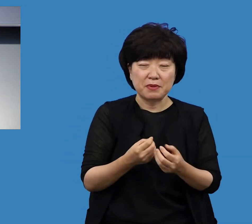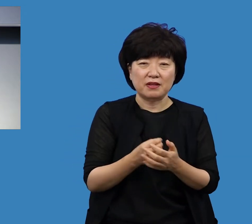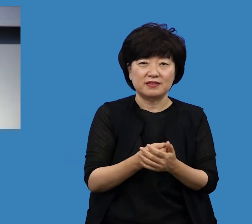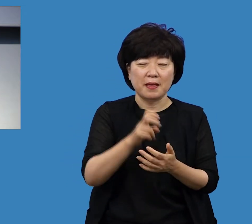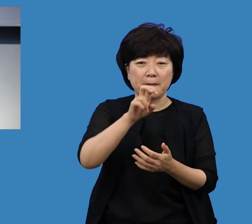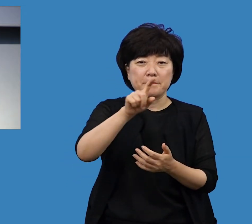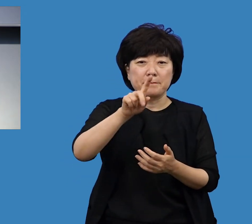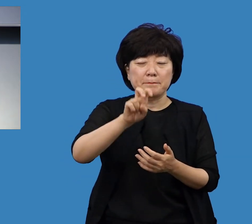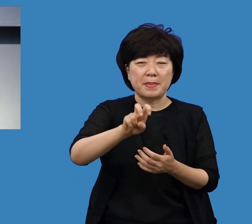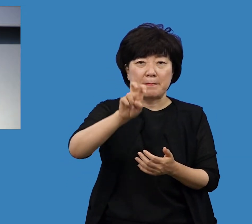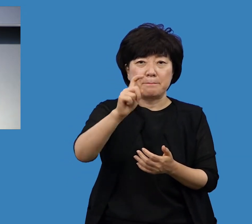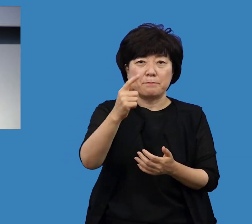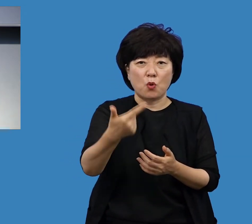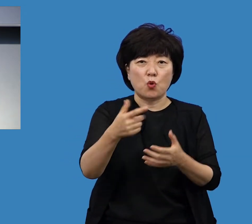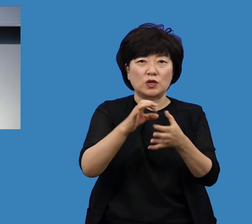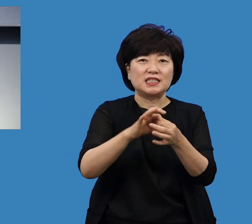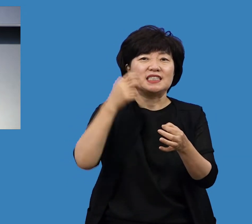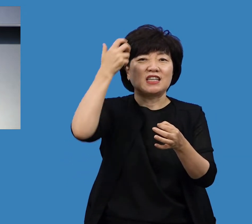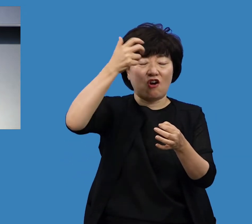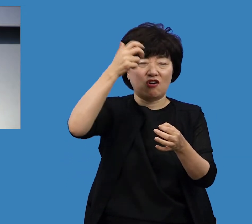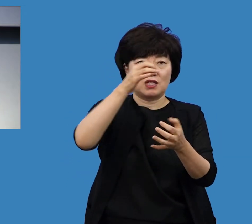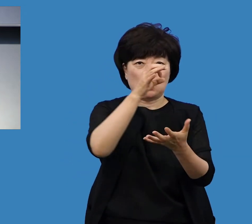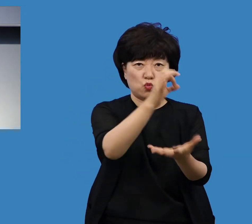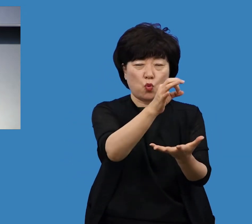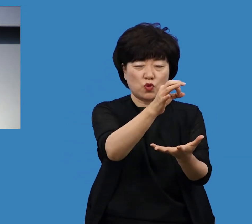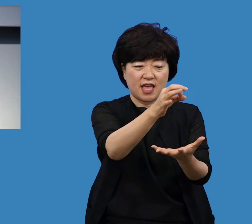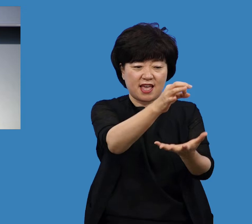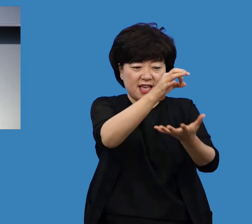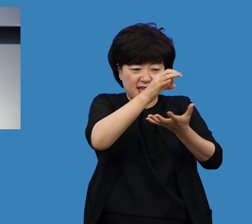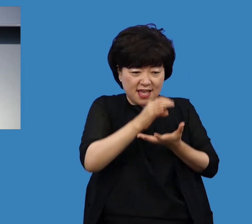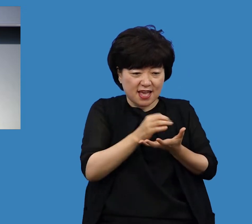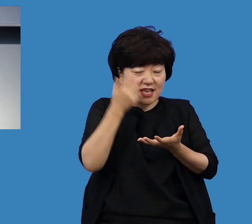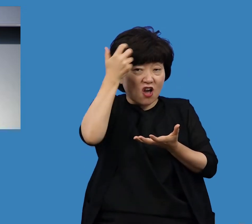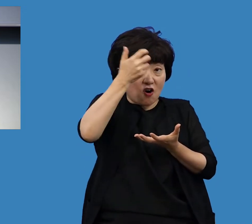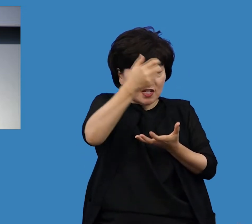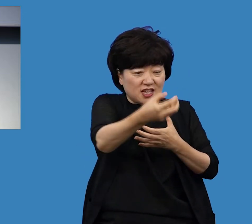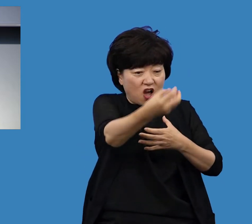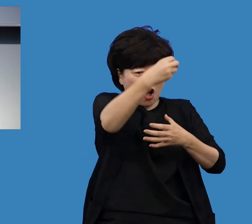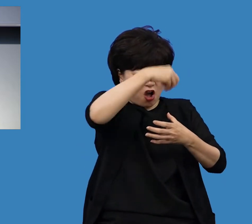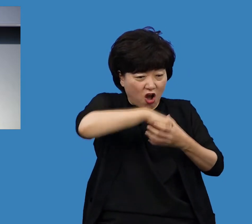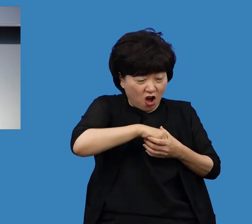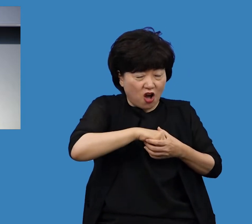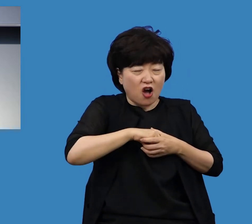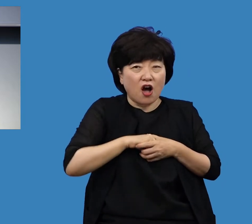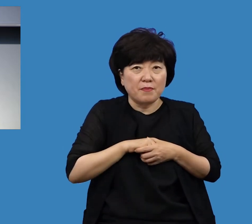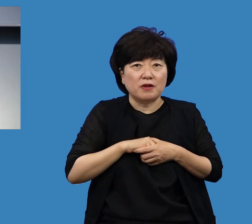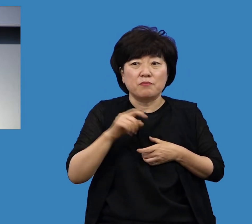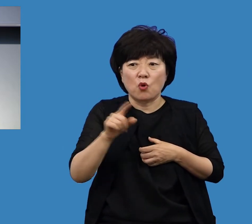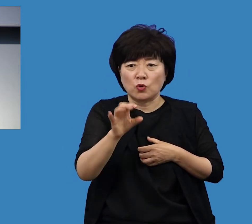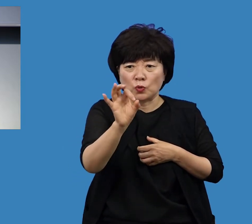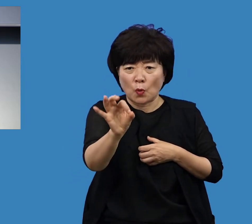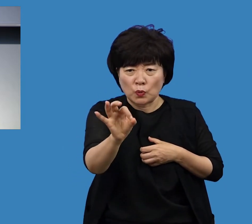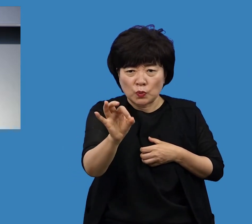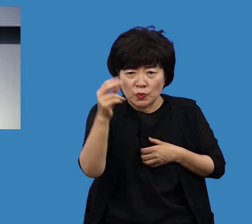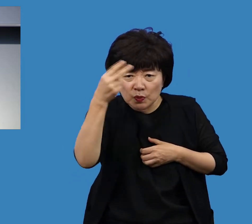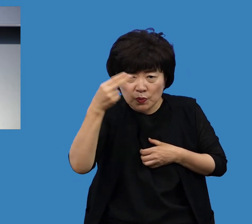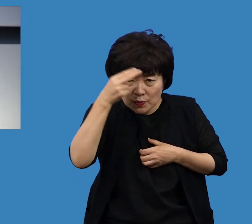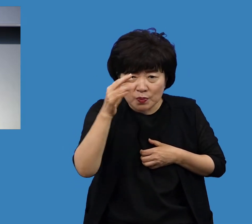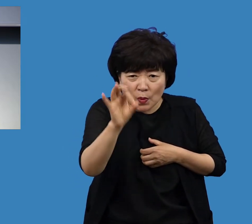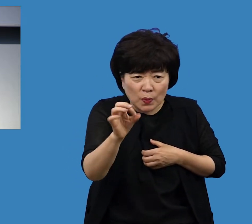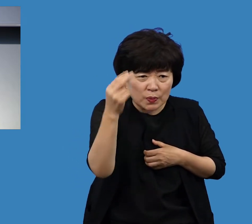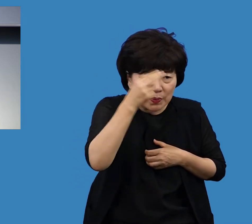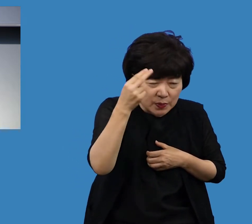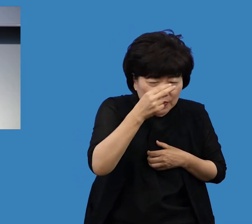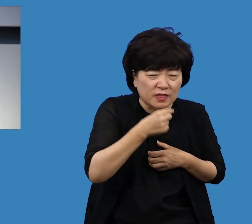만몬의 영이다. 이런 돈. 예. 돈의 영이다. 그러면 그 영이 우리 안에 들어오면 뭐에 대한 갈망을 일으키겠어요? 돈에 대한 갈망을